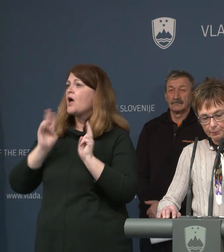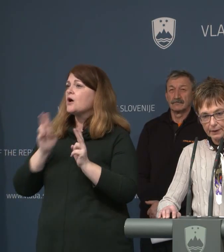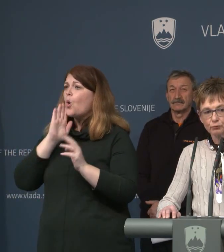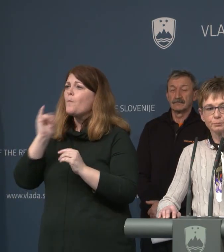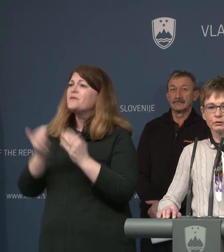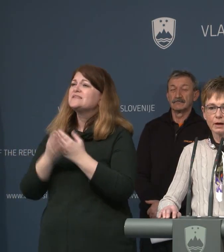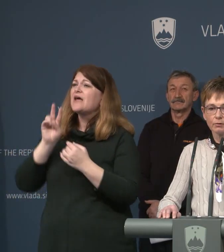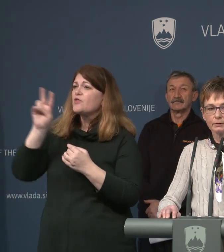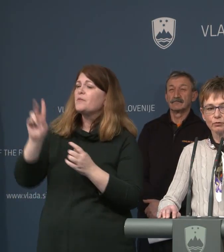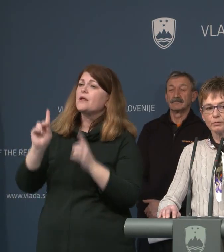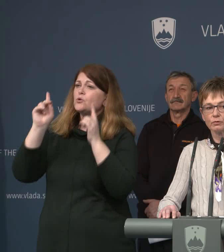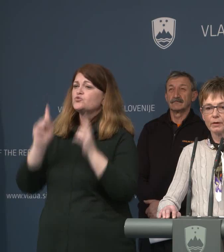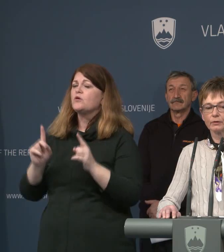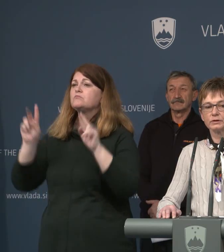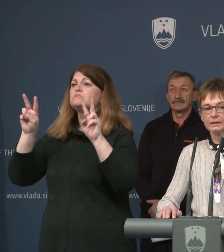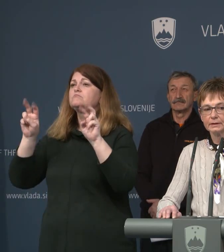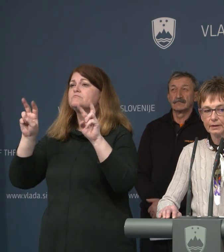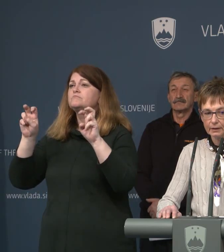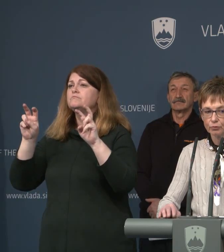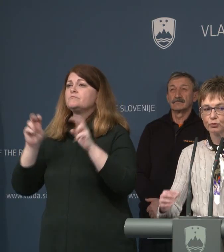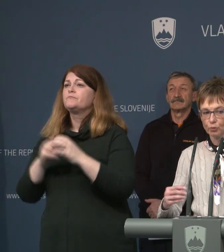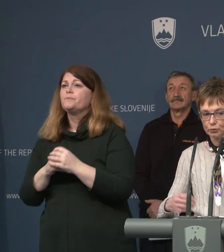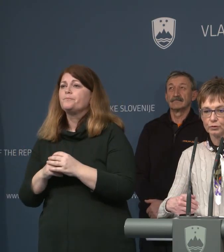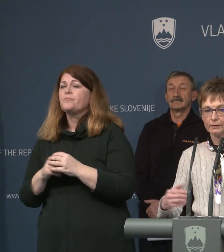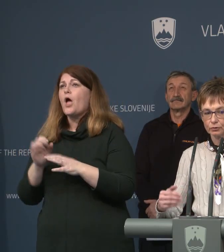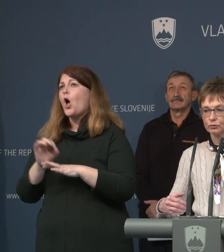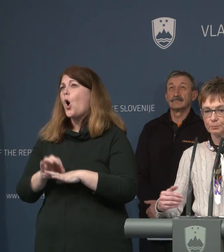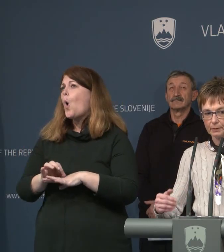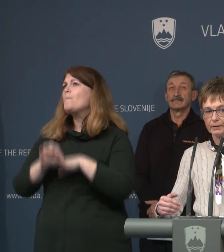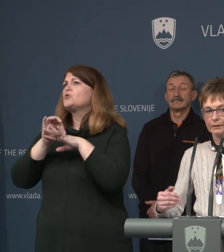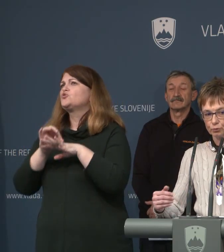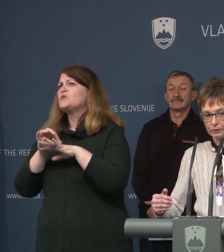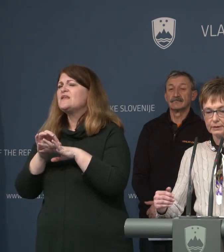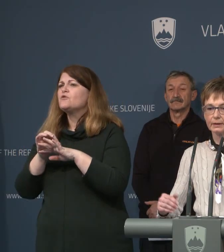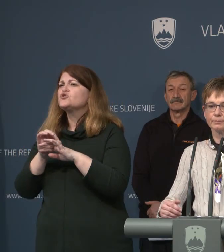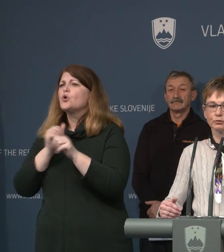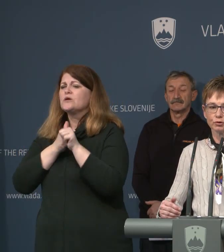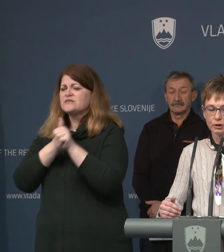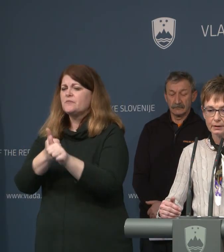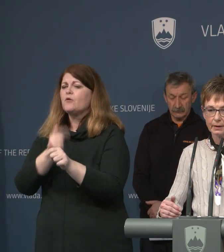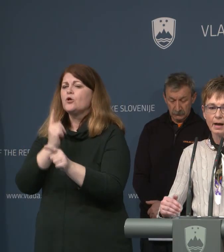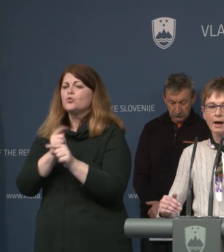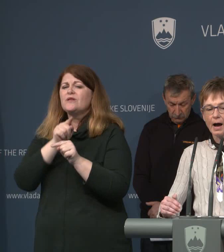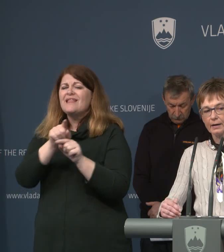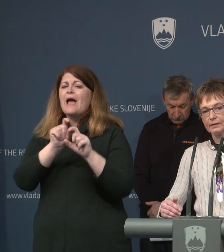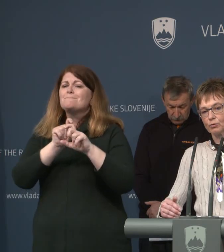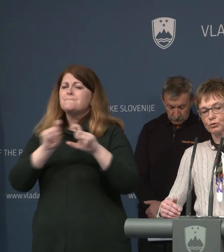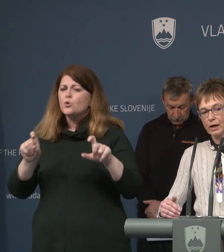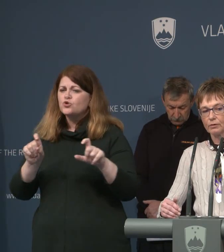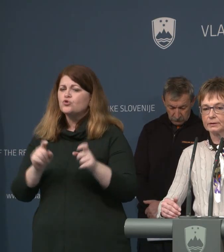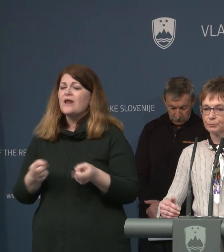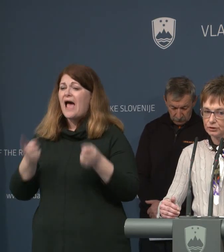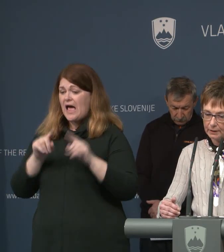za naprej vzpostavili tako imenovano sentinelno, torej občutljivostno spremljanje tudi tega povzročitelja, ali